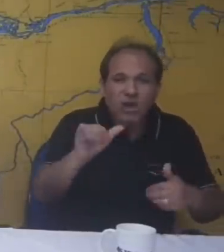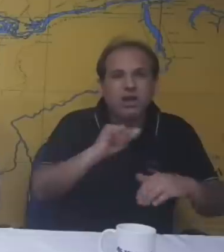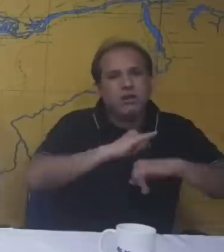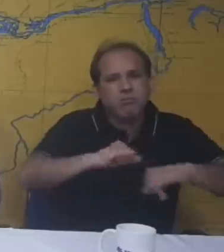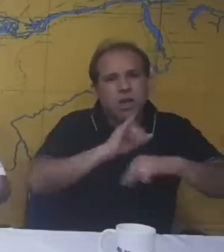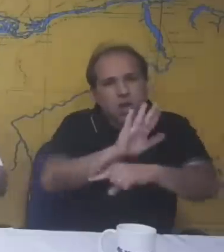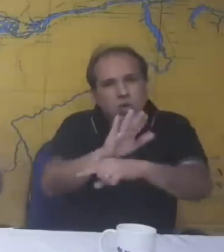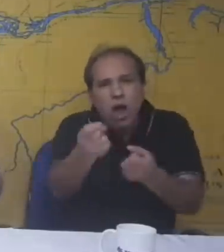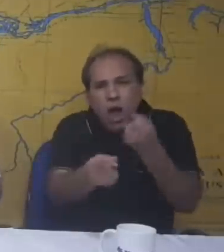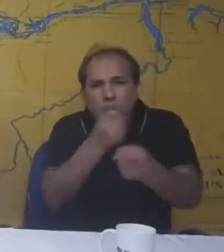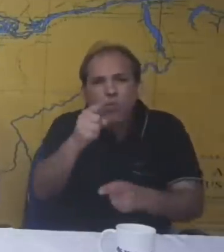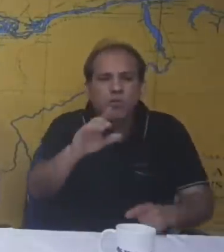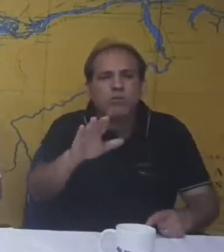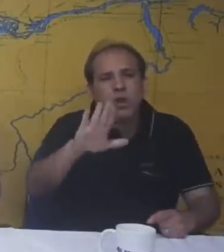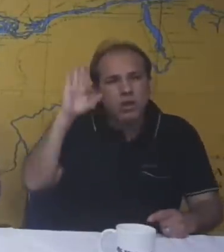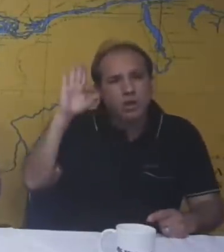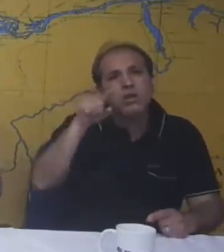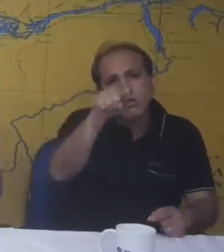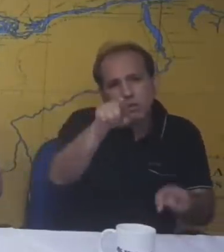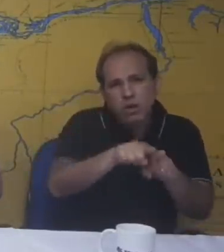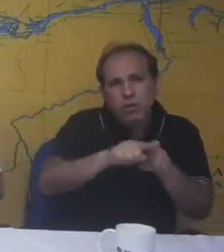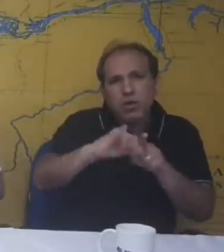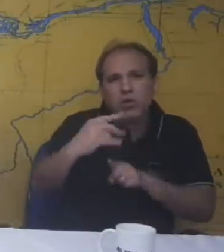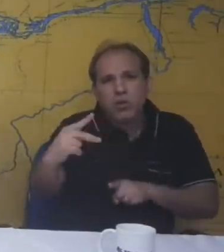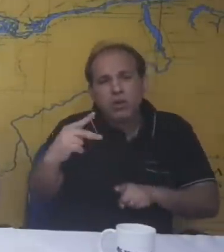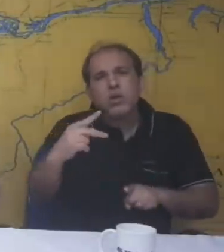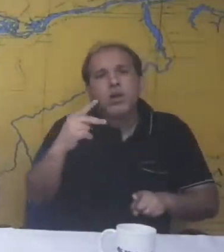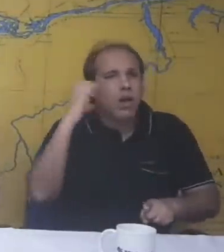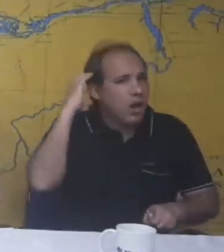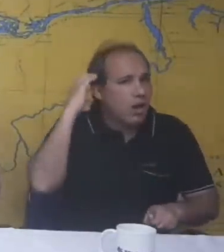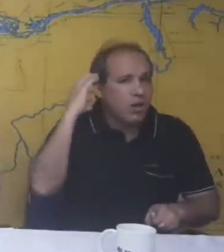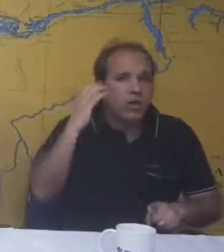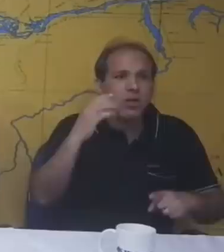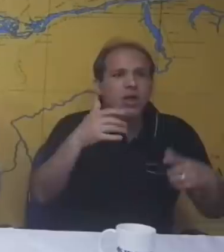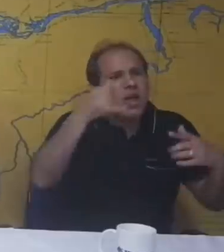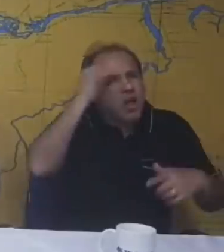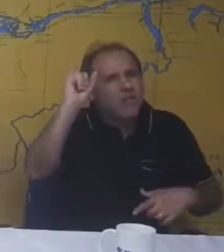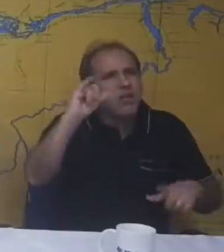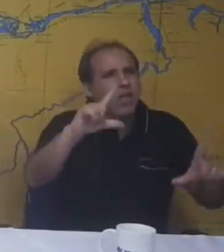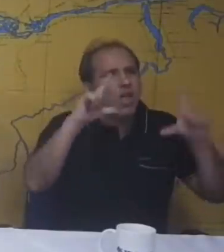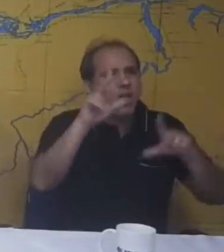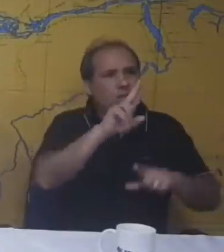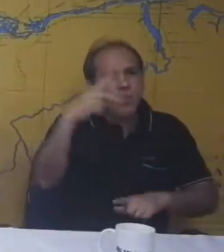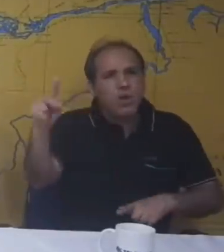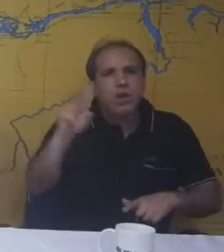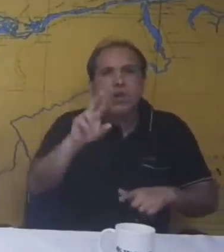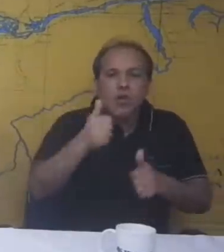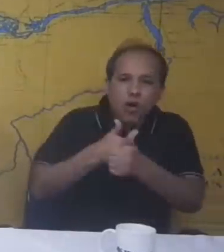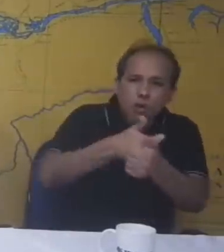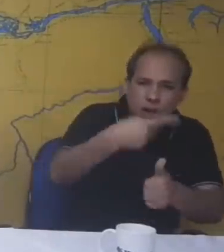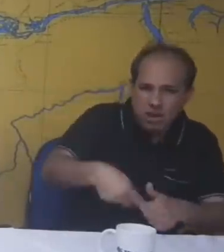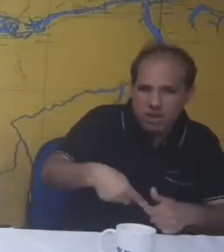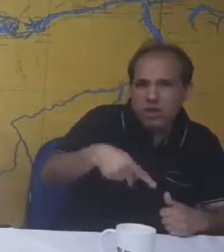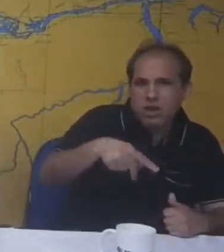para alguns candidatos pelo Brasil. Daí a Jovem Pan, obviamente, para não dar publicidade a esses nomes, diz que não vai nos acompanhar na